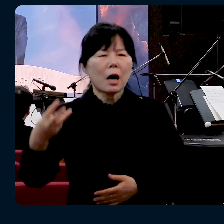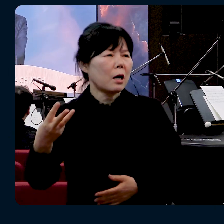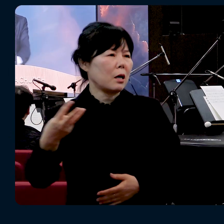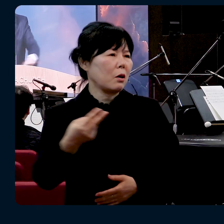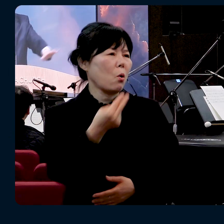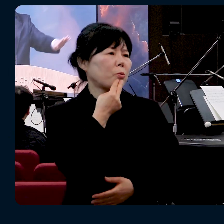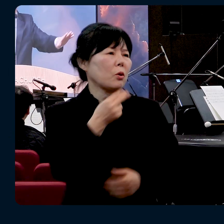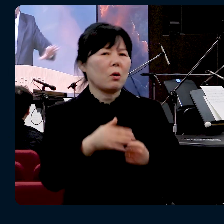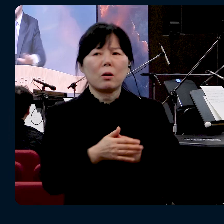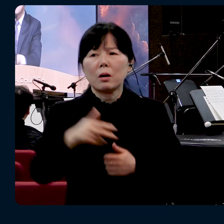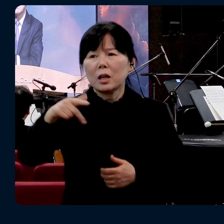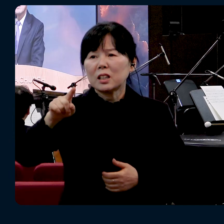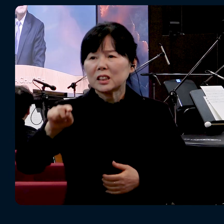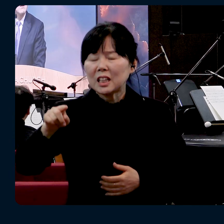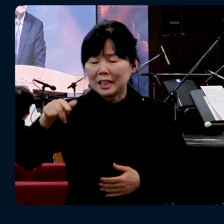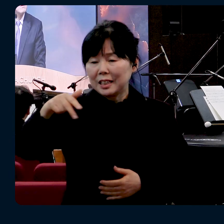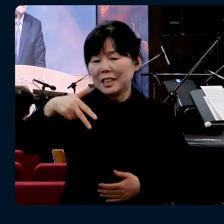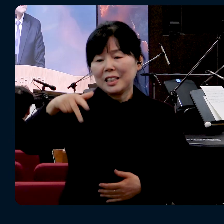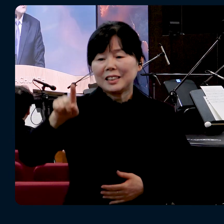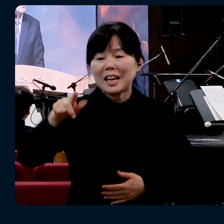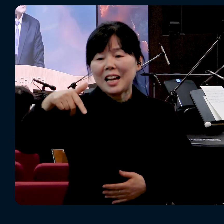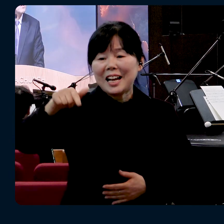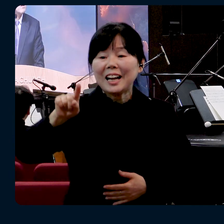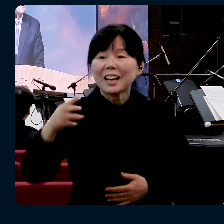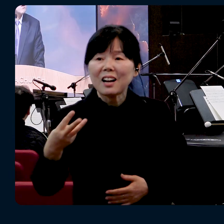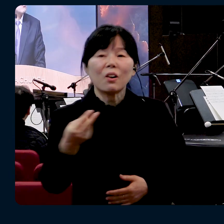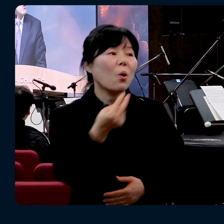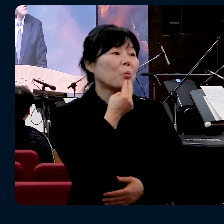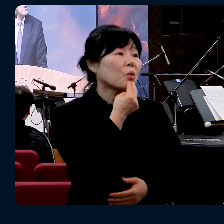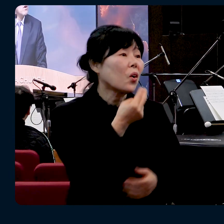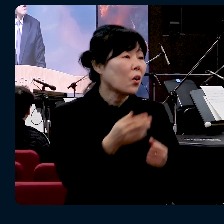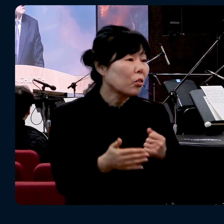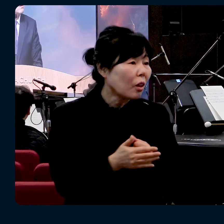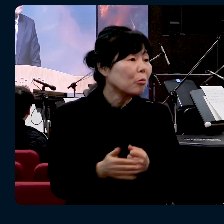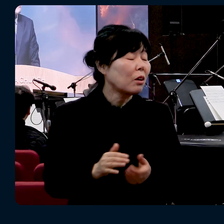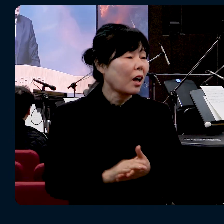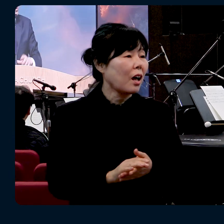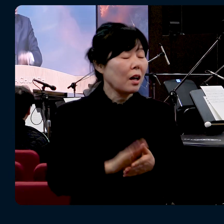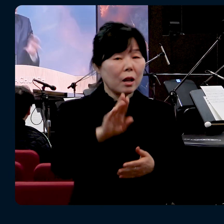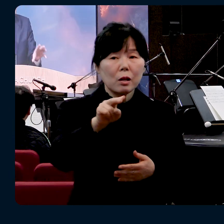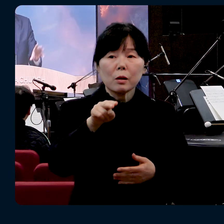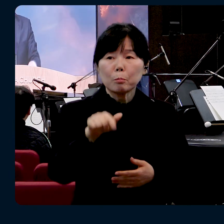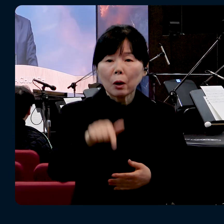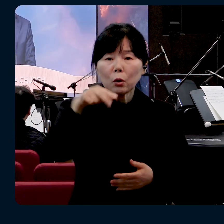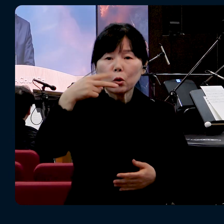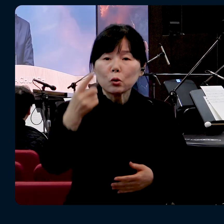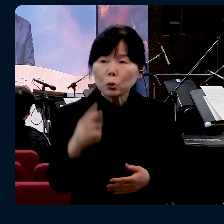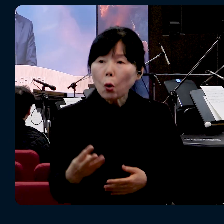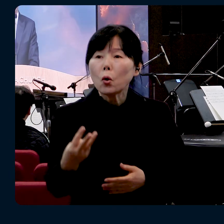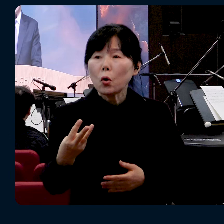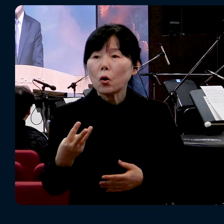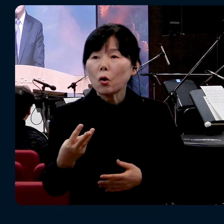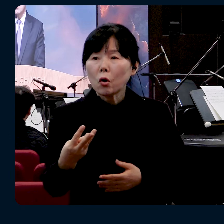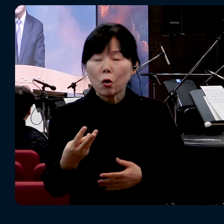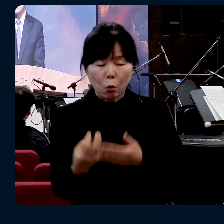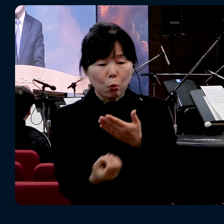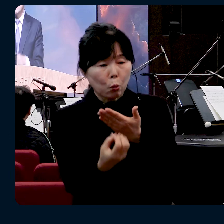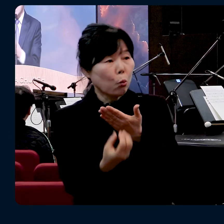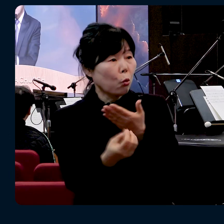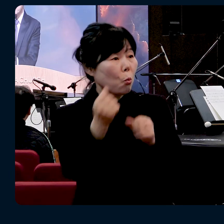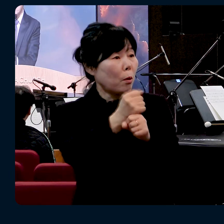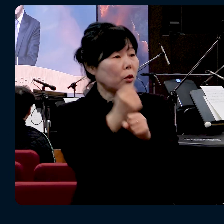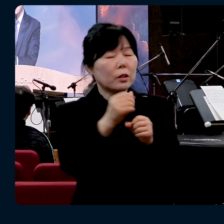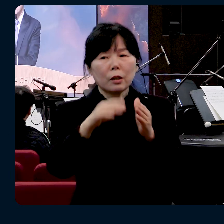이 땅이 워낙 저지대 그러니까 퇴적층이니까. 그래가지고 벽돌을 굽는데 그